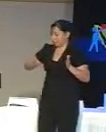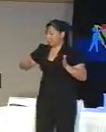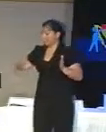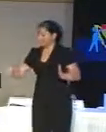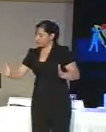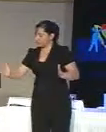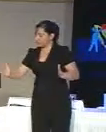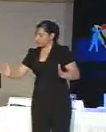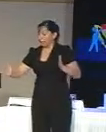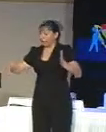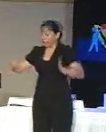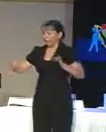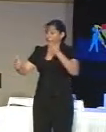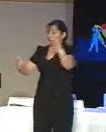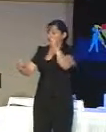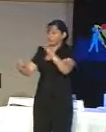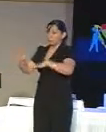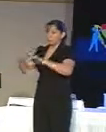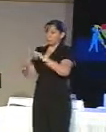Ahora,